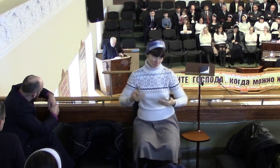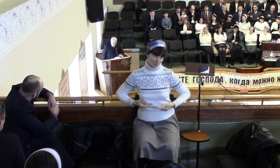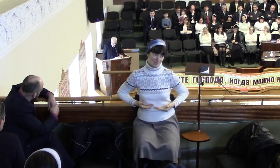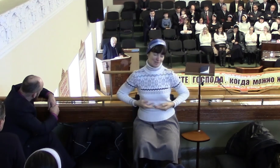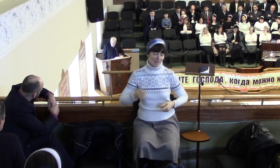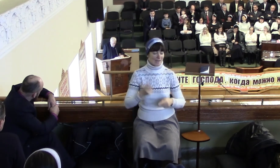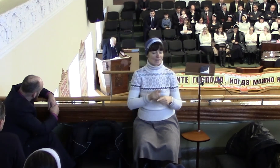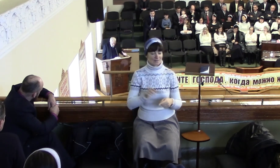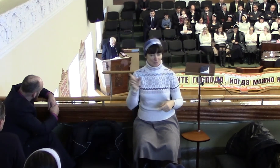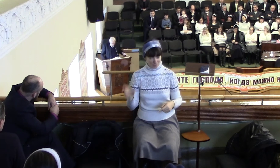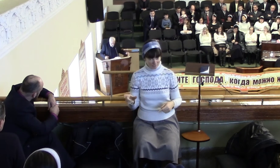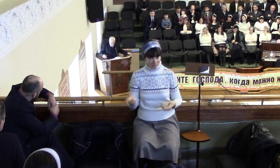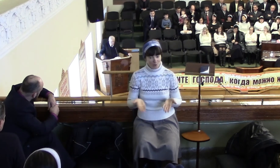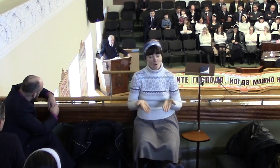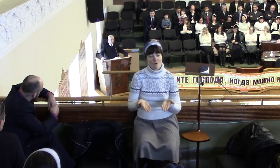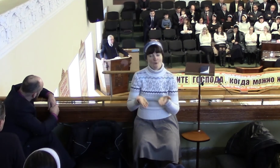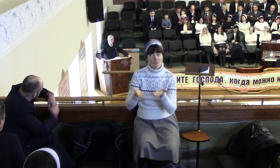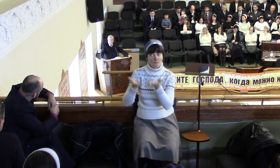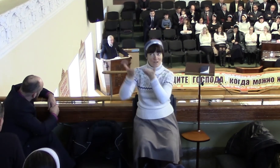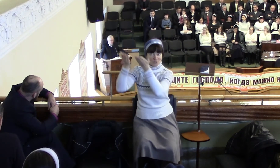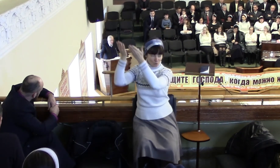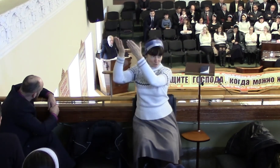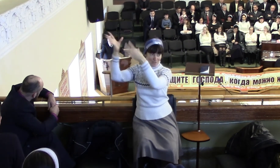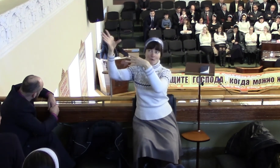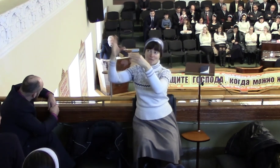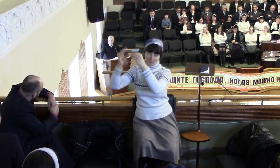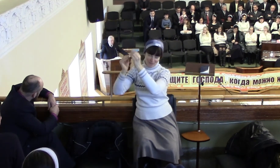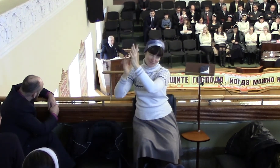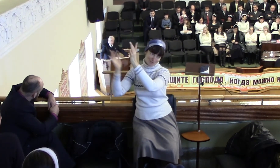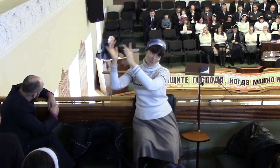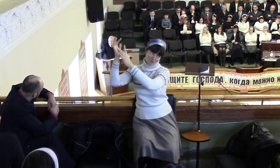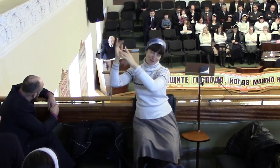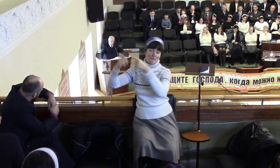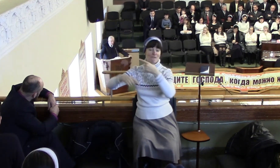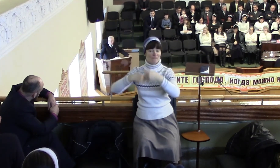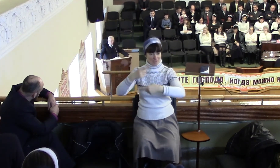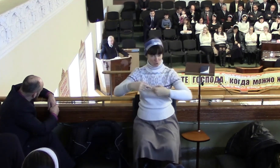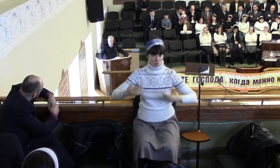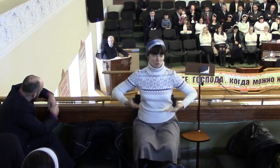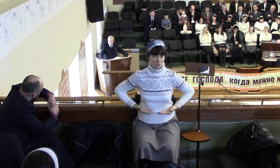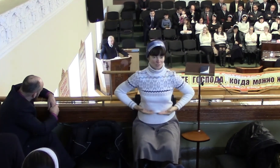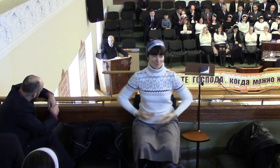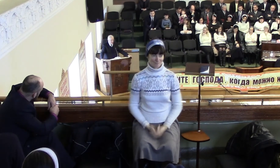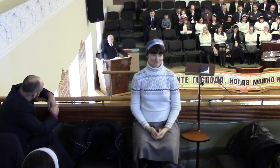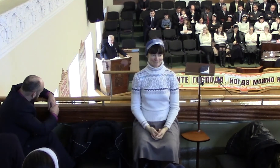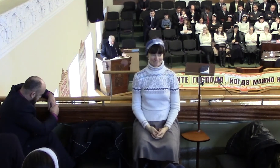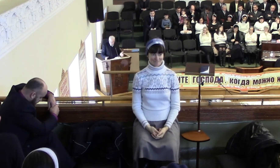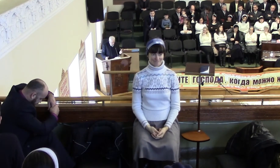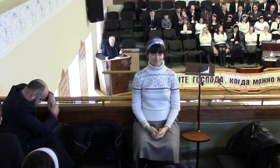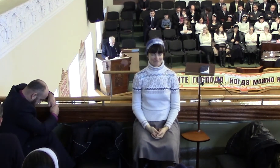будет погребение завтра, то мы еще многое услышим. Я хочу сказать другое.